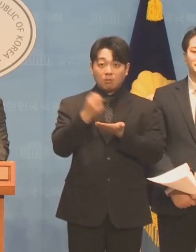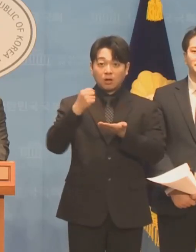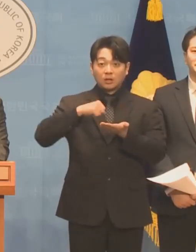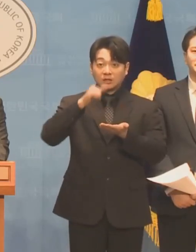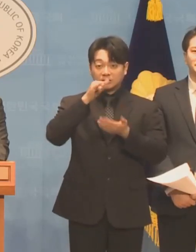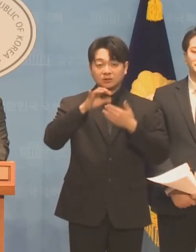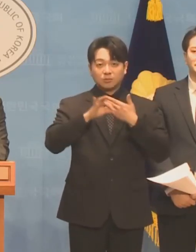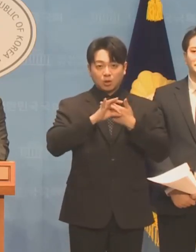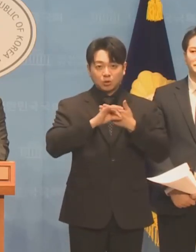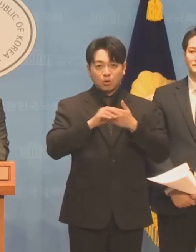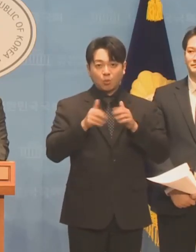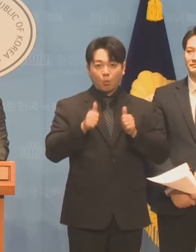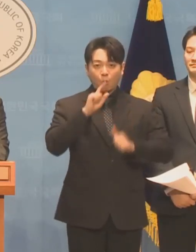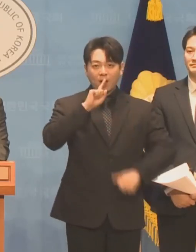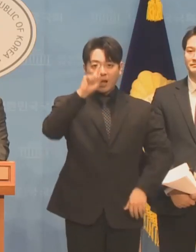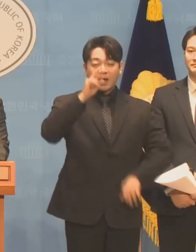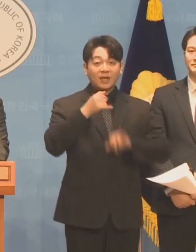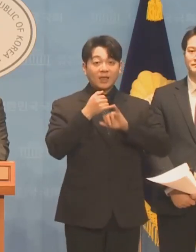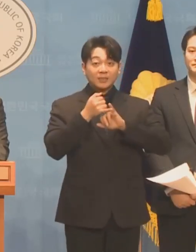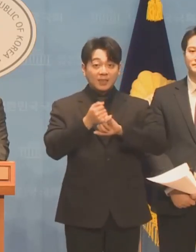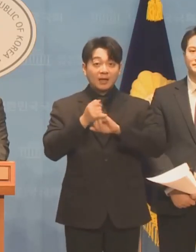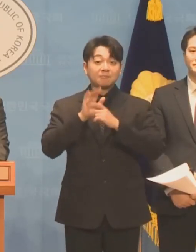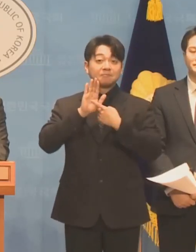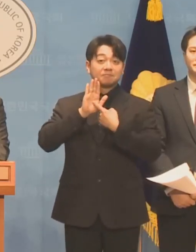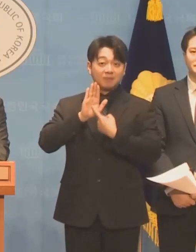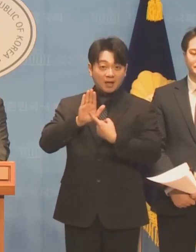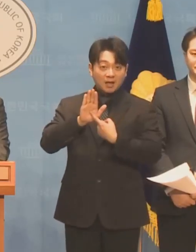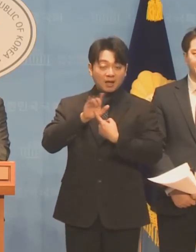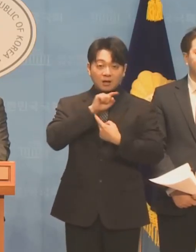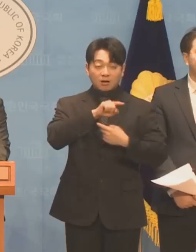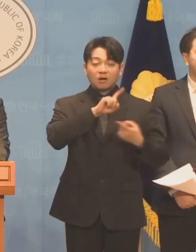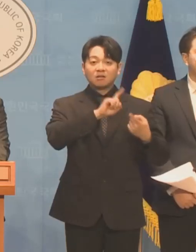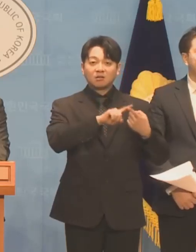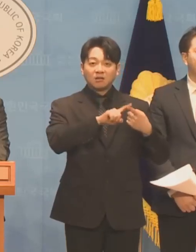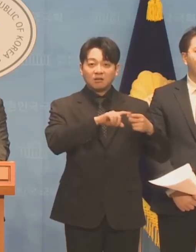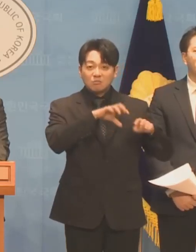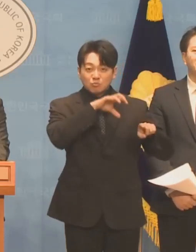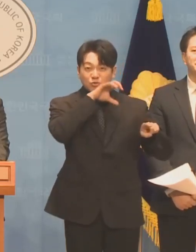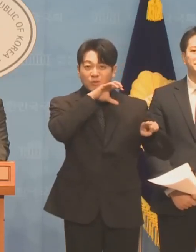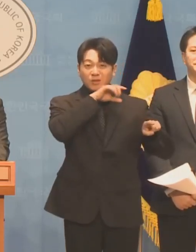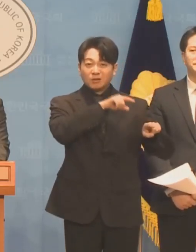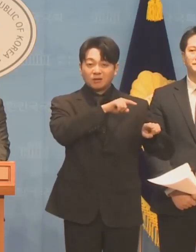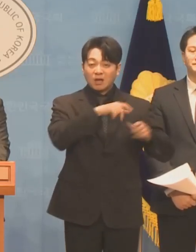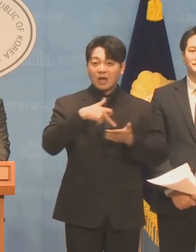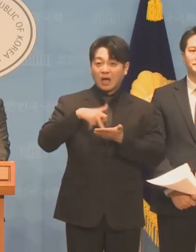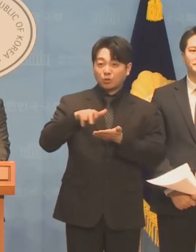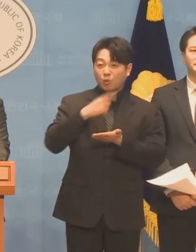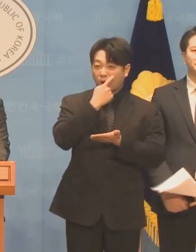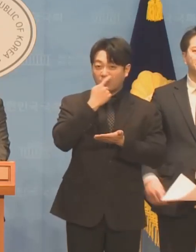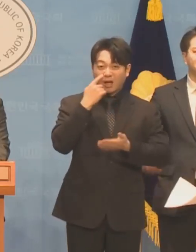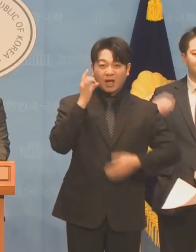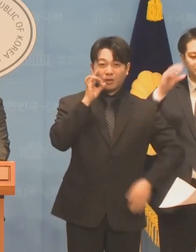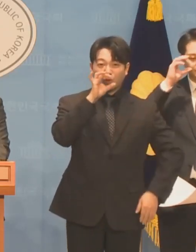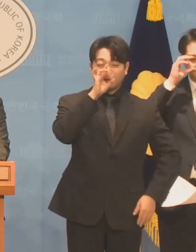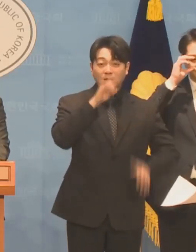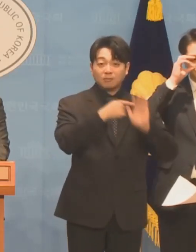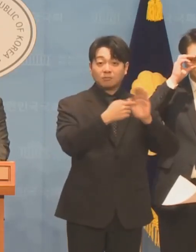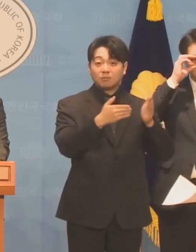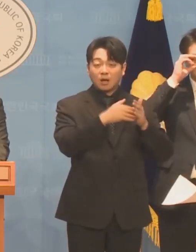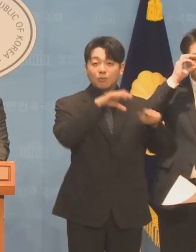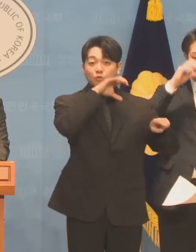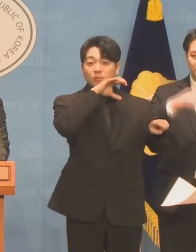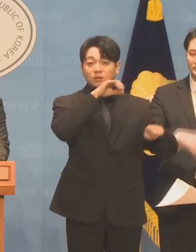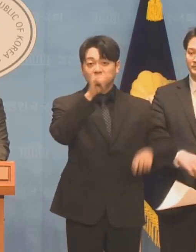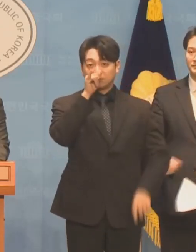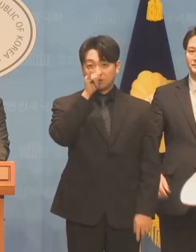관련해 카톡 검열이라는 주장을 하면서 거세게 반발하고 있습니다. 국힘의